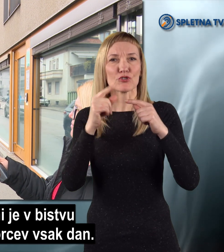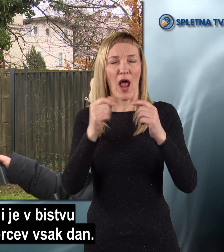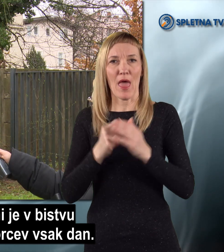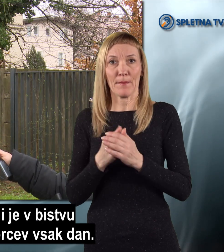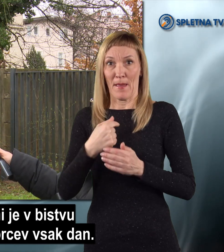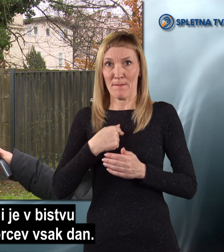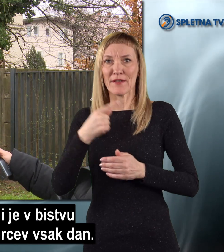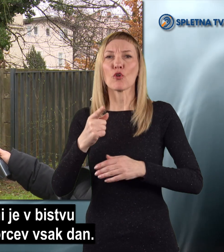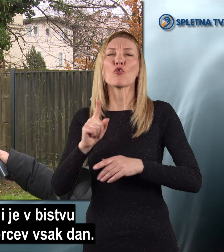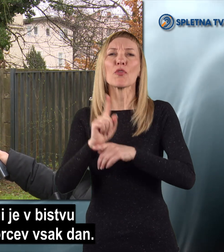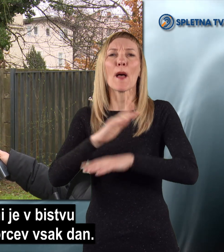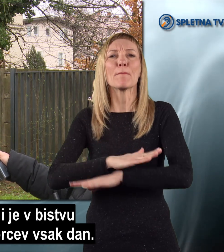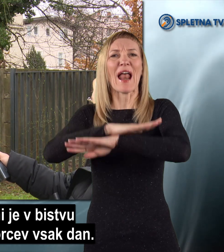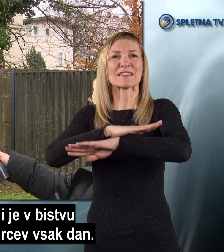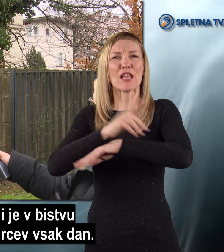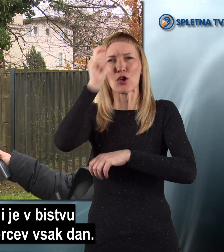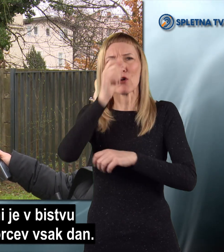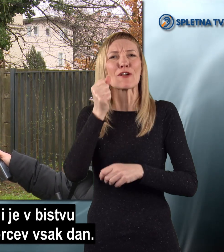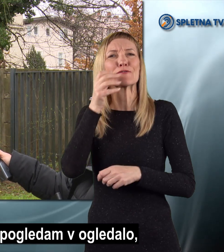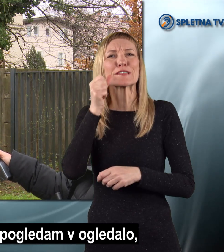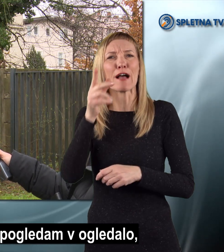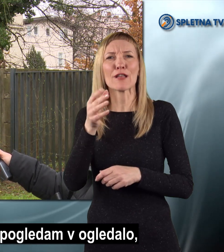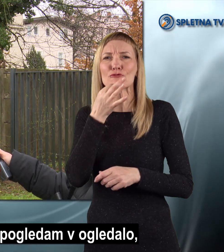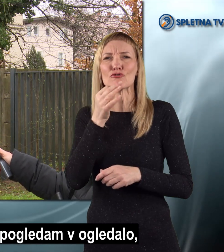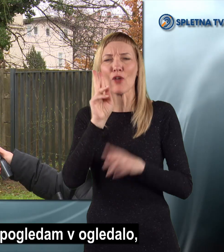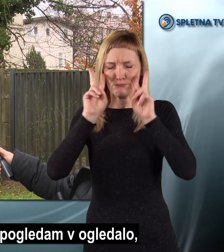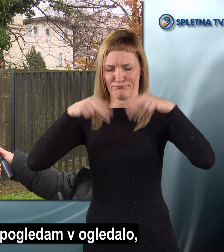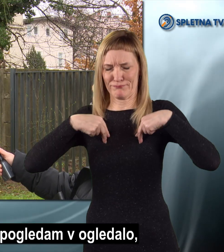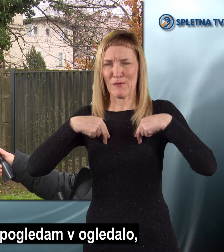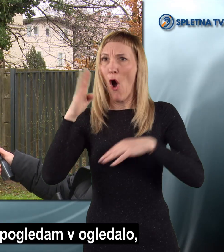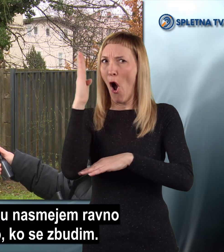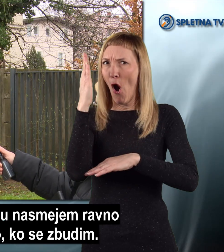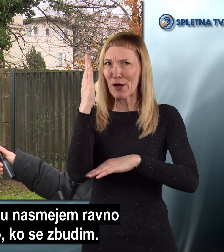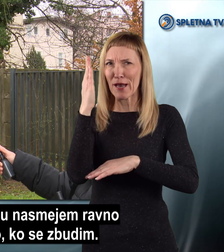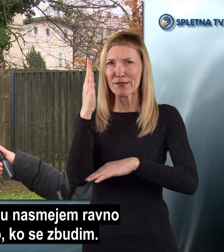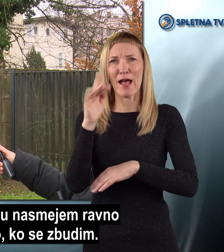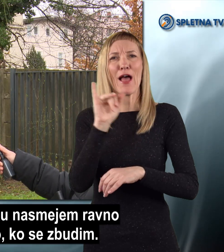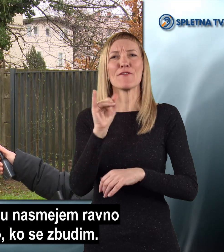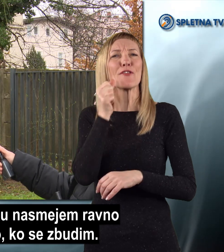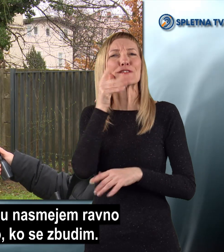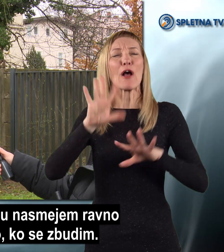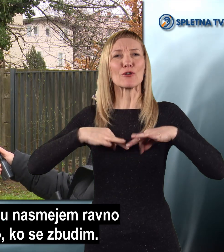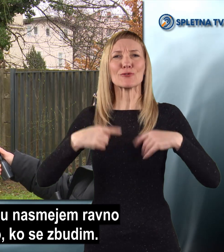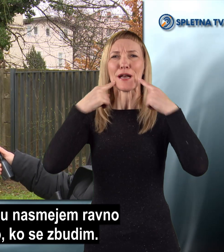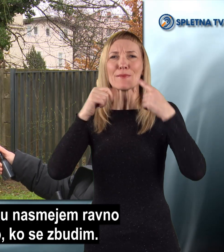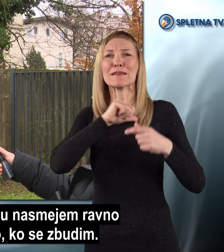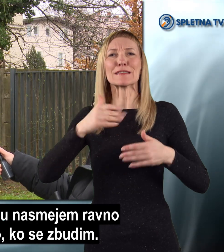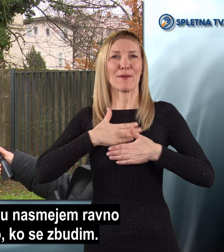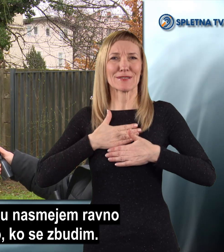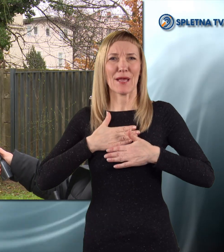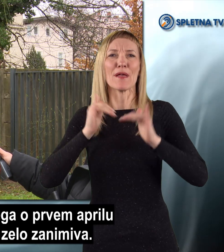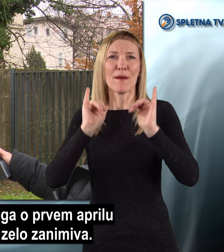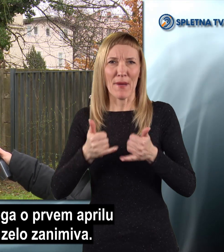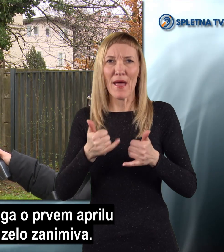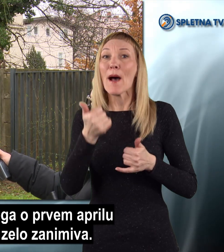šale. Pa meni je v bistvu praznik norcev vsak dan. Če sam sebe pogledam v ogledalo, se temu norčku nasmejem ravno vsako jutro, ko se